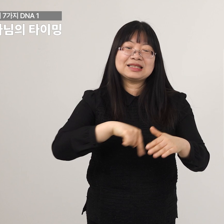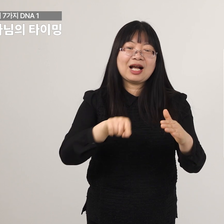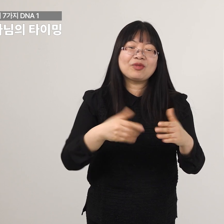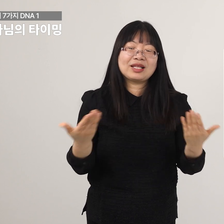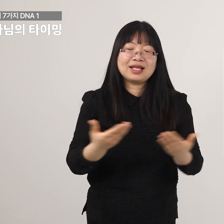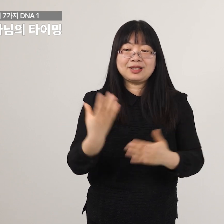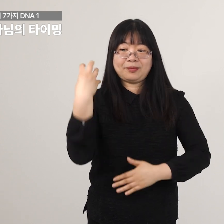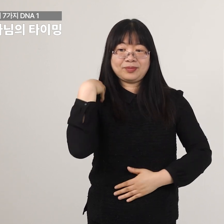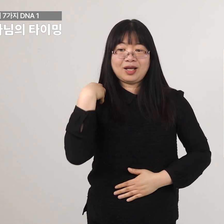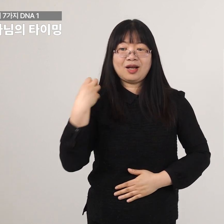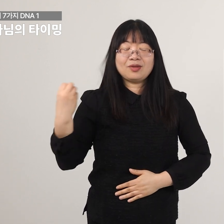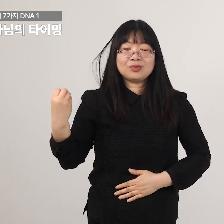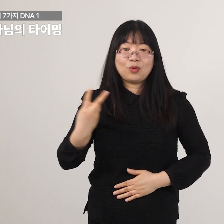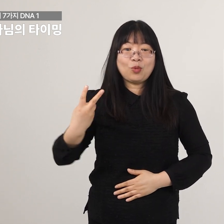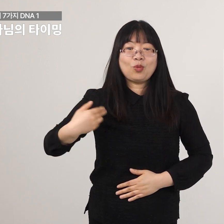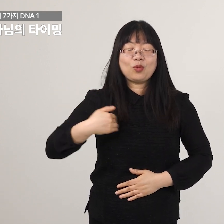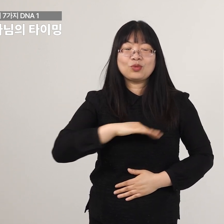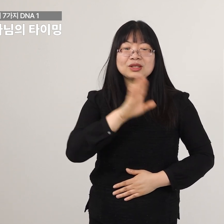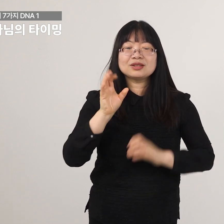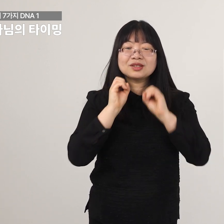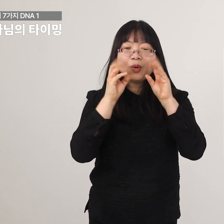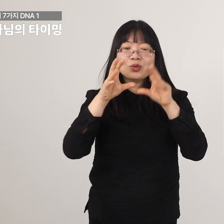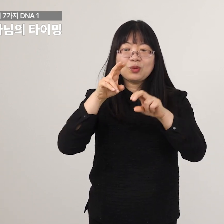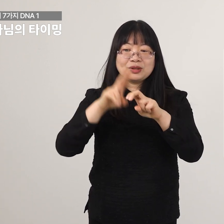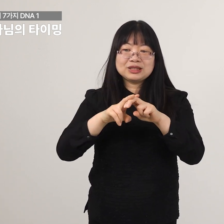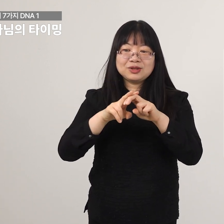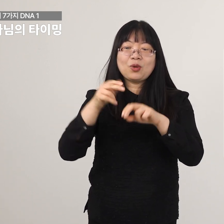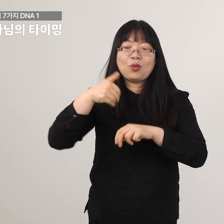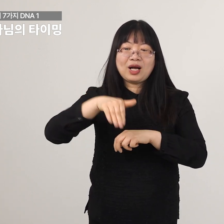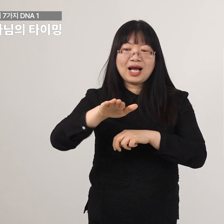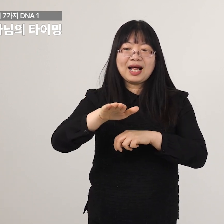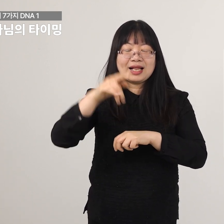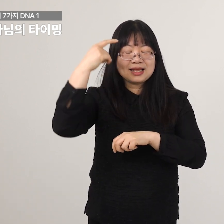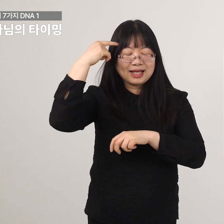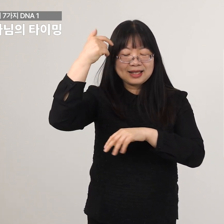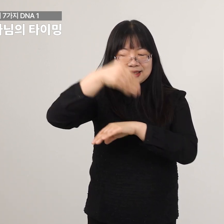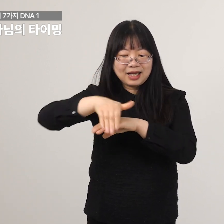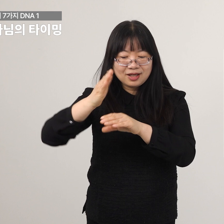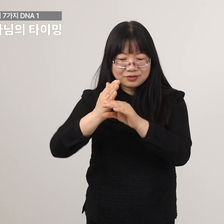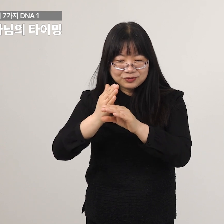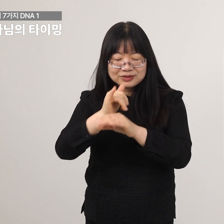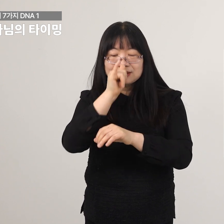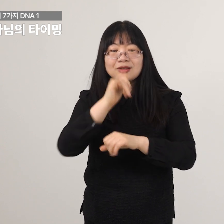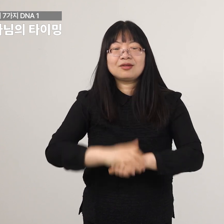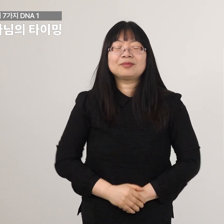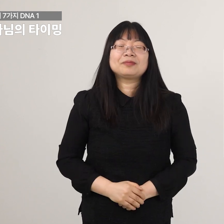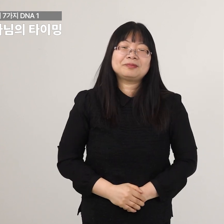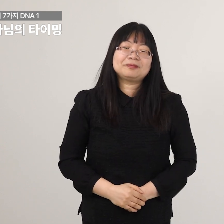또 우리는 선교지로 가려고 하는 겁니다.